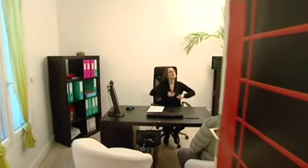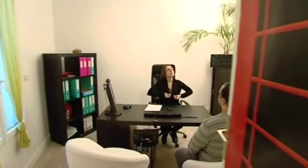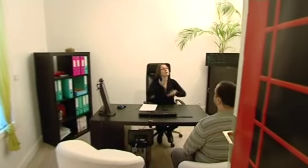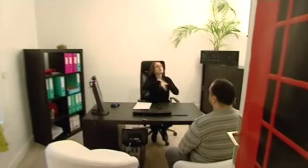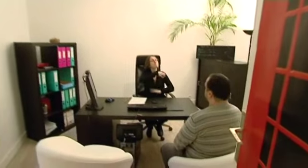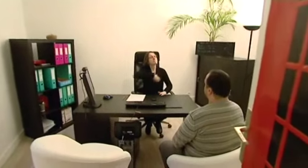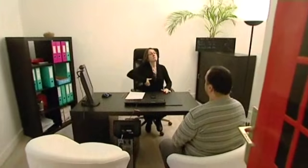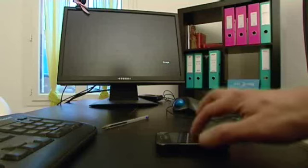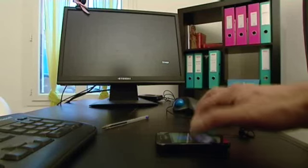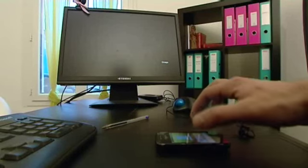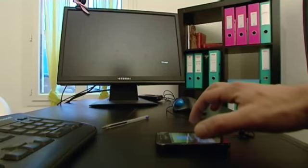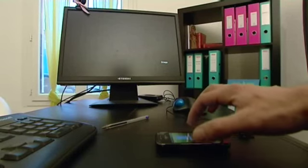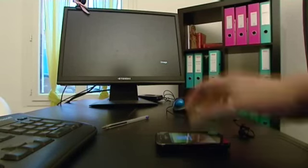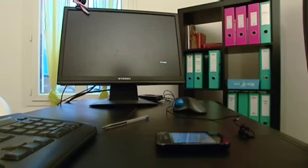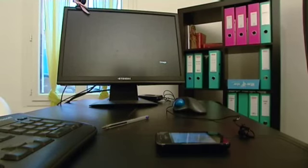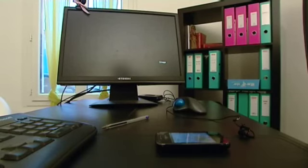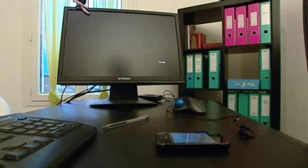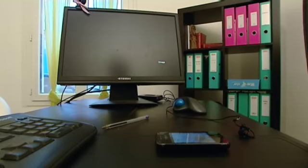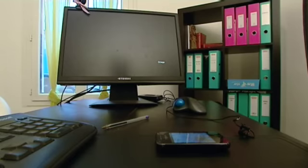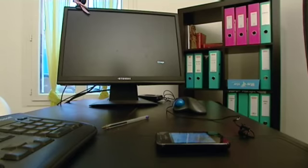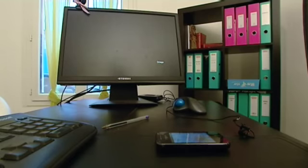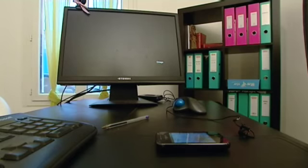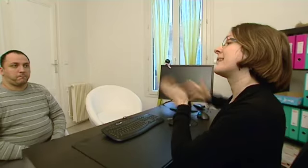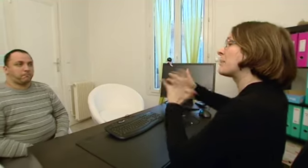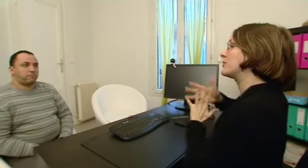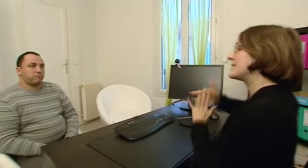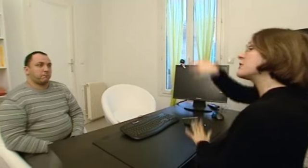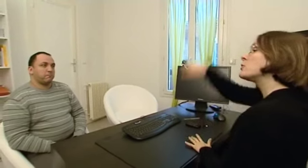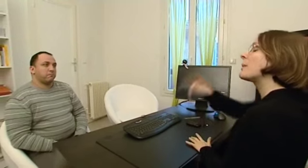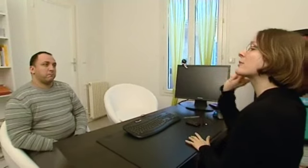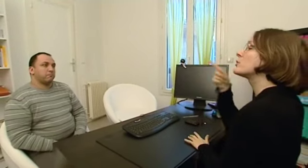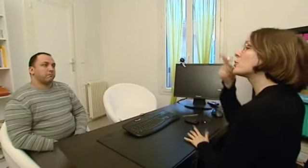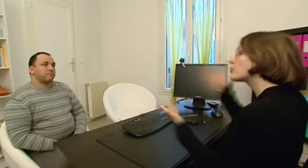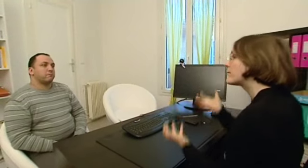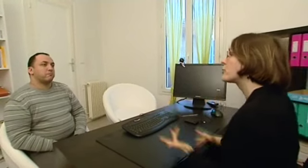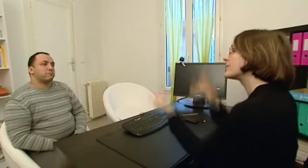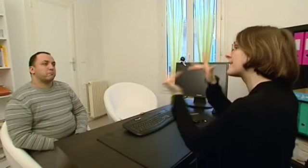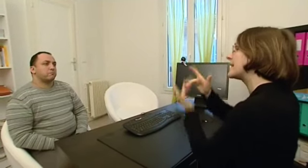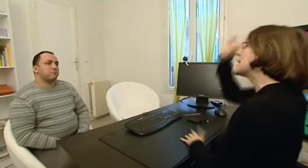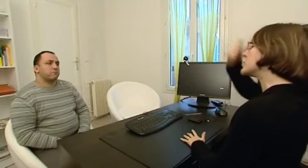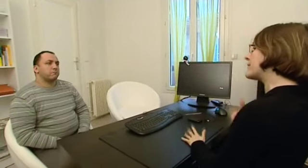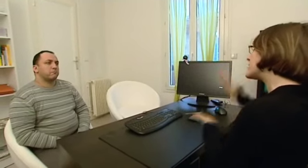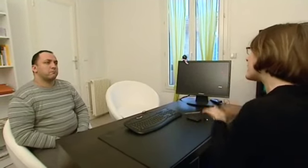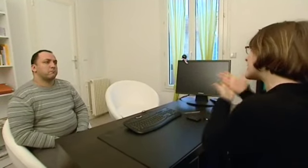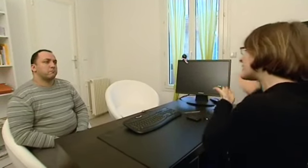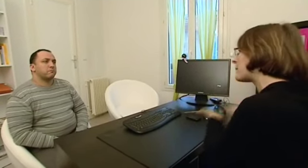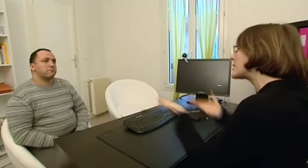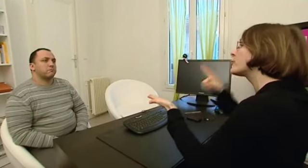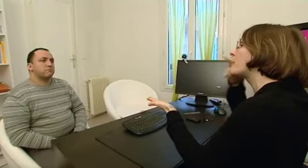la mairie de Bordeaux. C'est une cabine téléphonique spécifique pour les sourds. Une personne sourde souhaite vous contacter. Je vais vous servir d'interprète, je vous